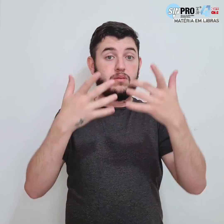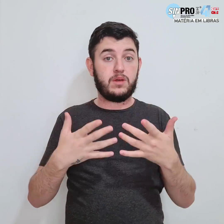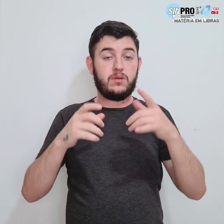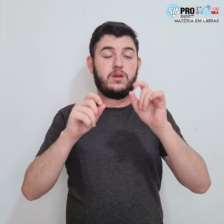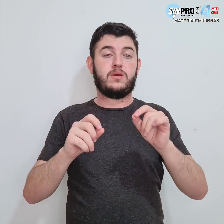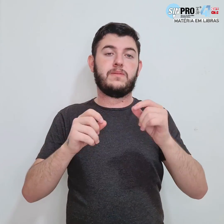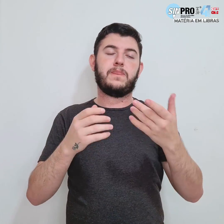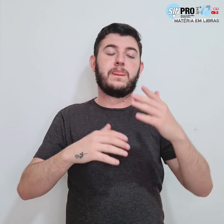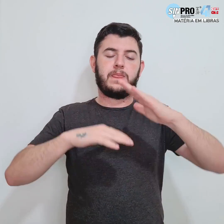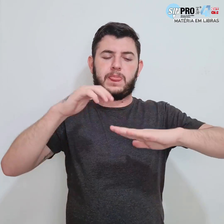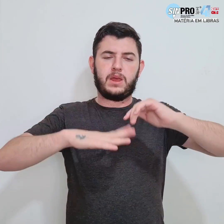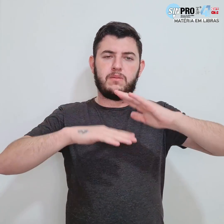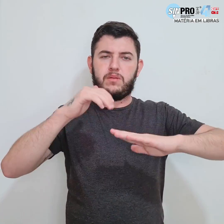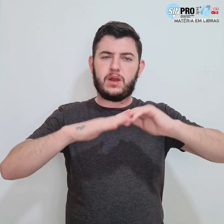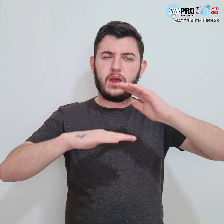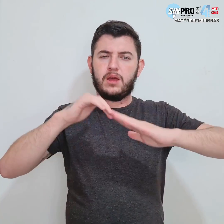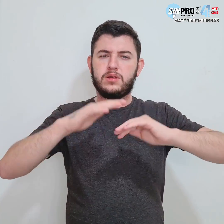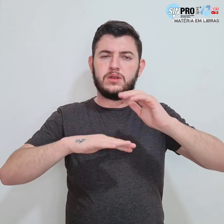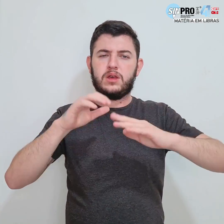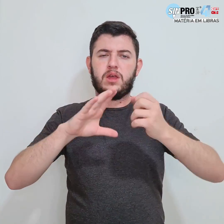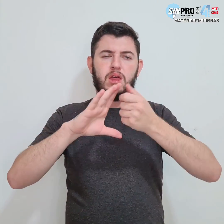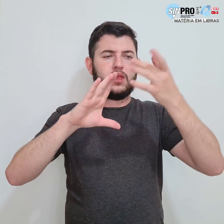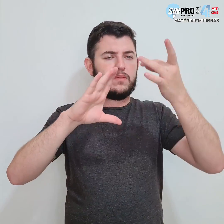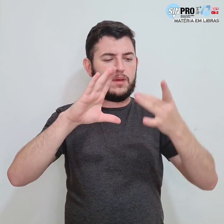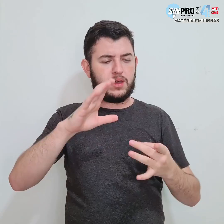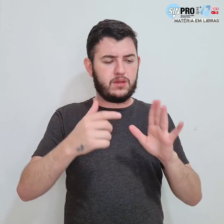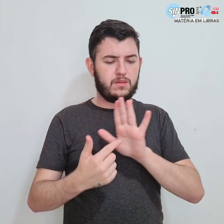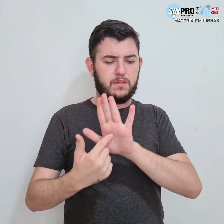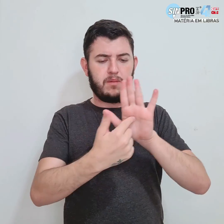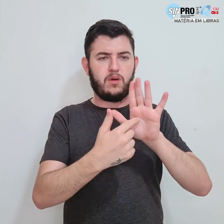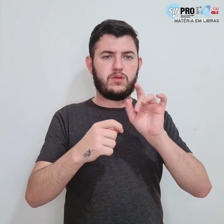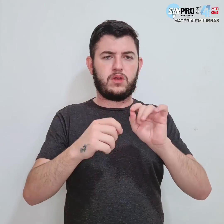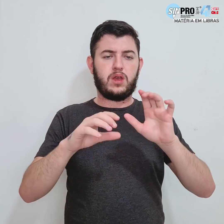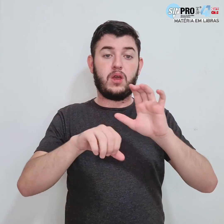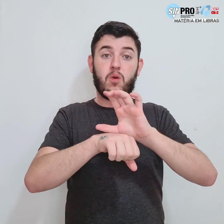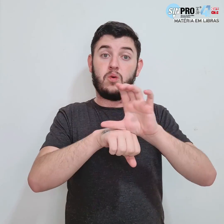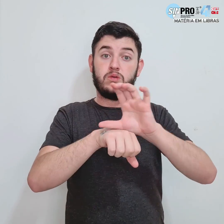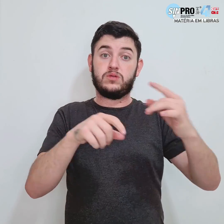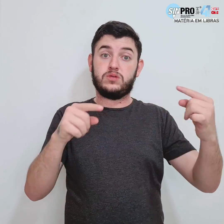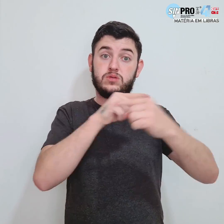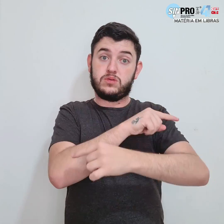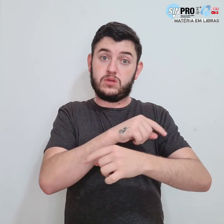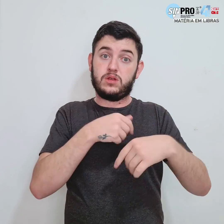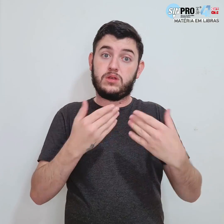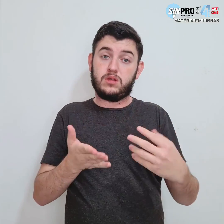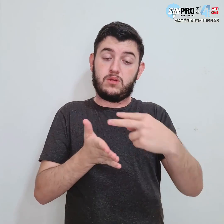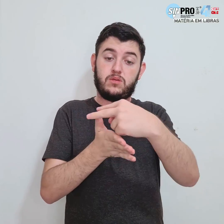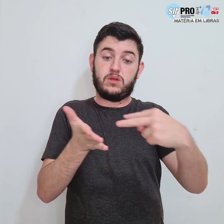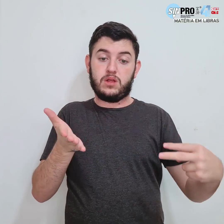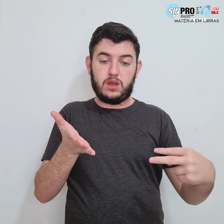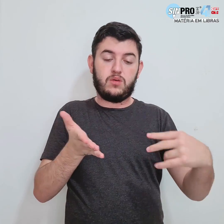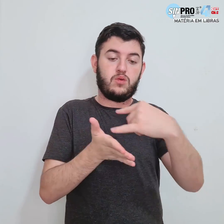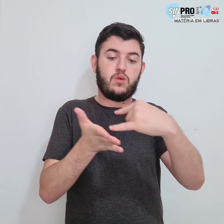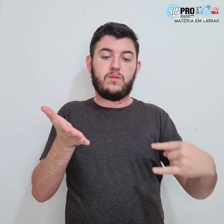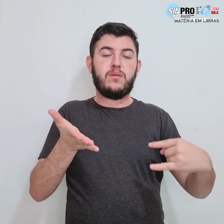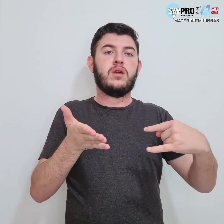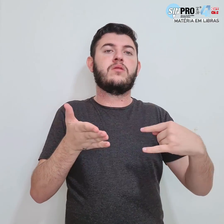relacionadas à prática que, entre outros aspectos, apresenta indícios de inconstitucionalidade. Ele leu o documento